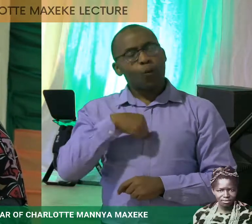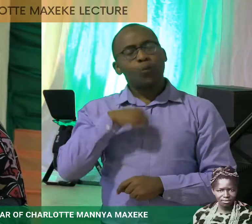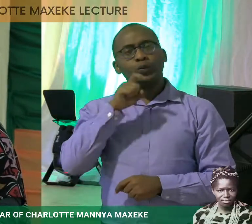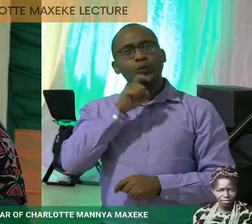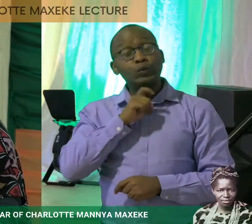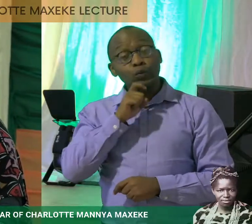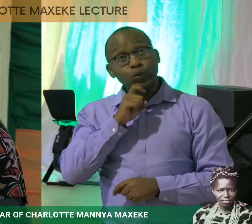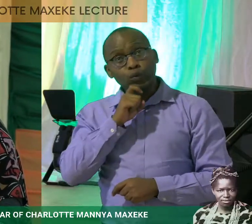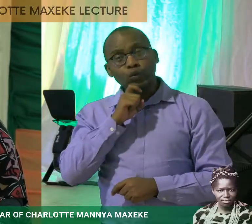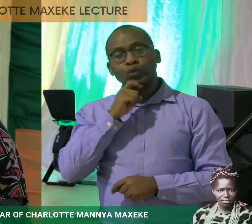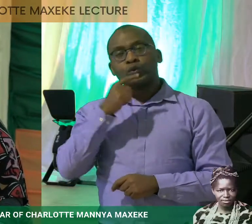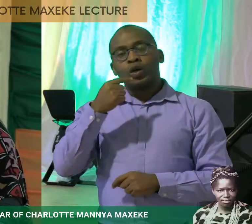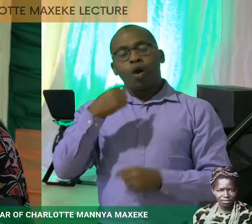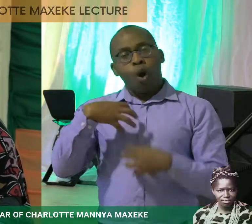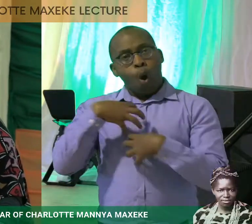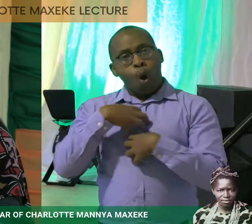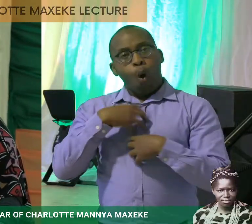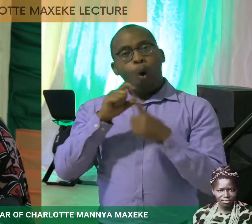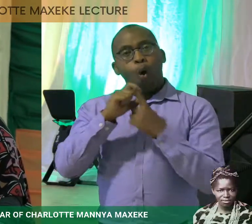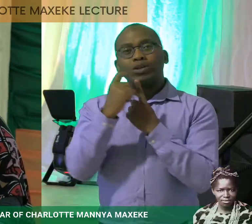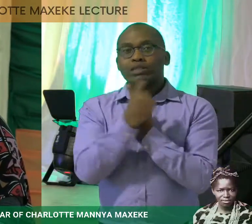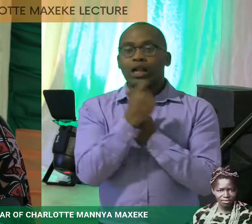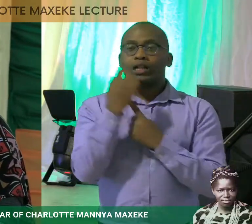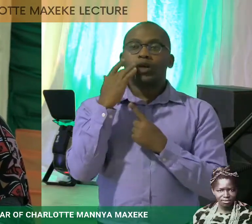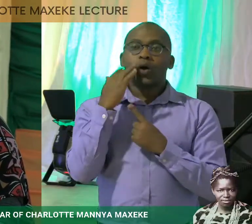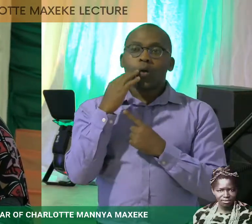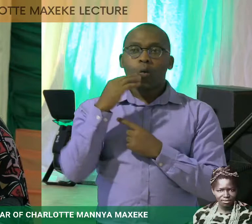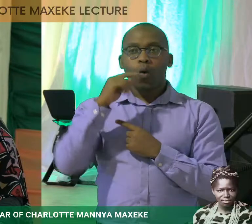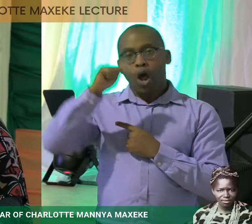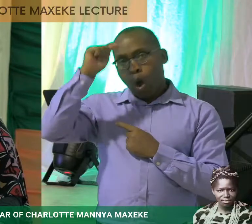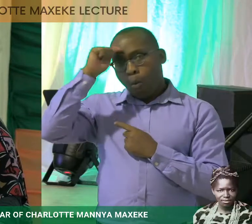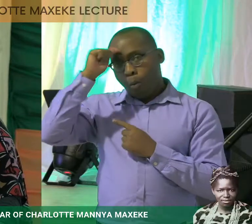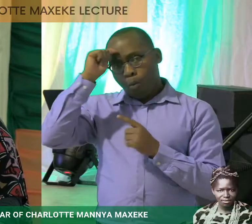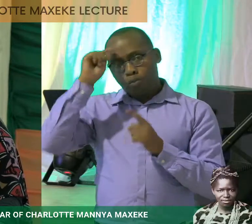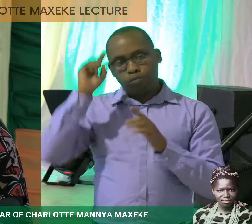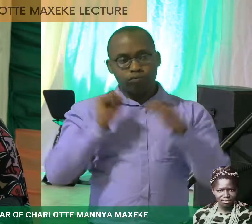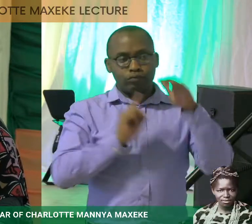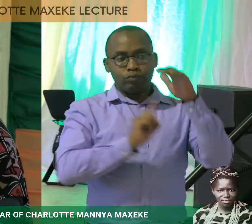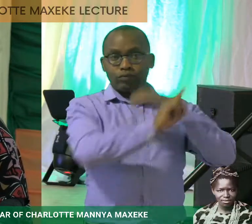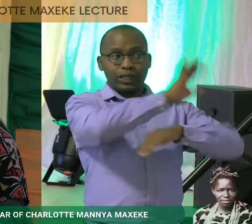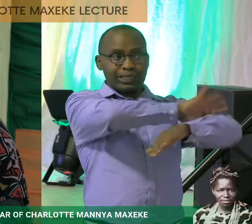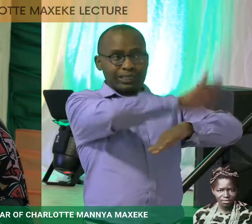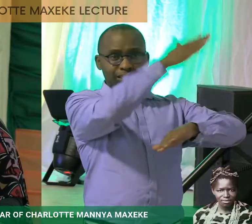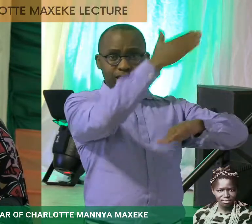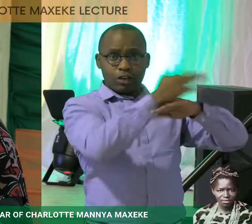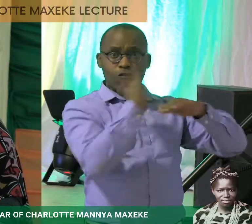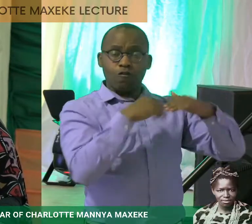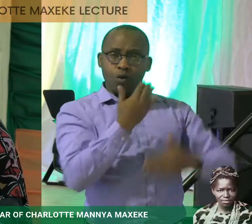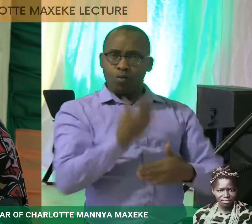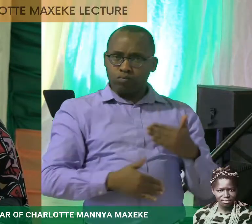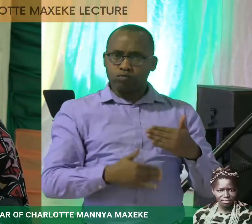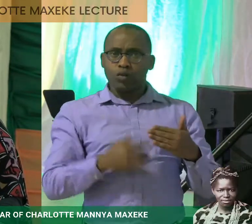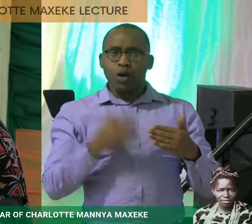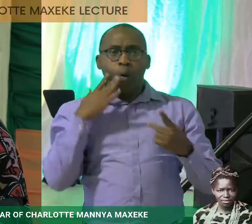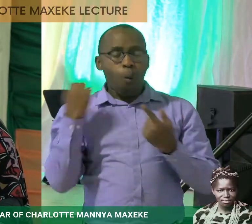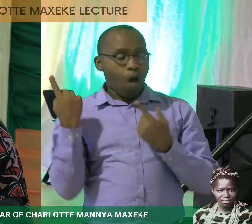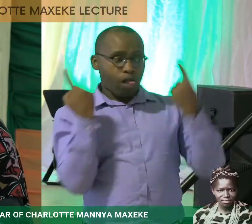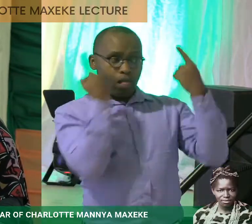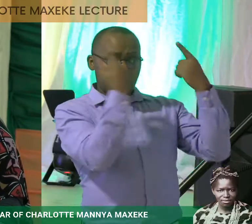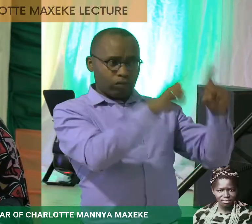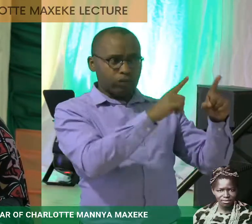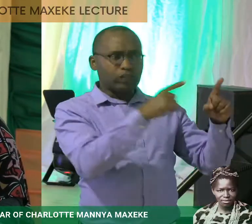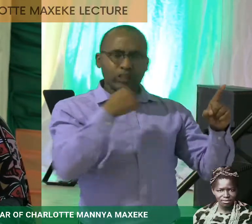ukufundisa abantwana abangabakhwenkwe nabangabafana indlela yokuziphatha noxanduva